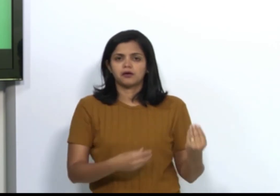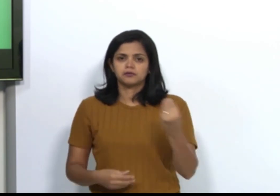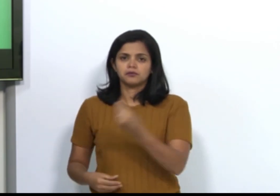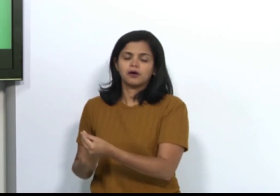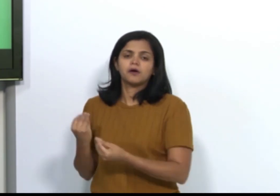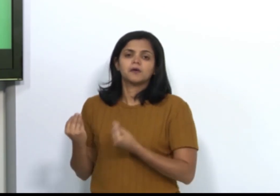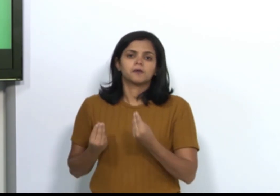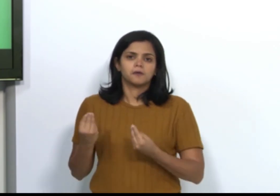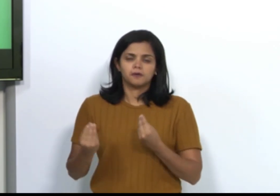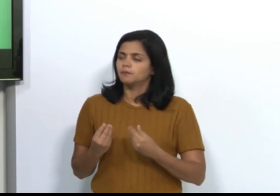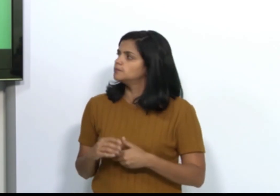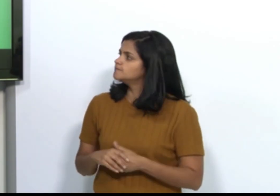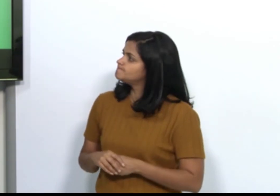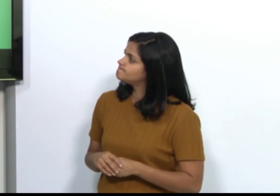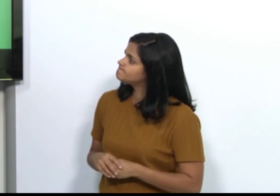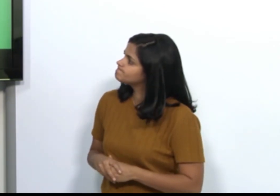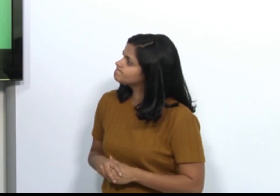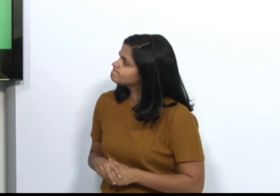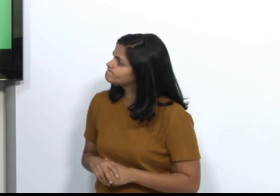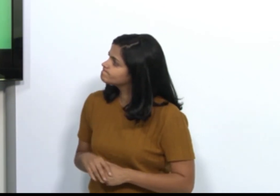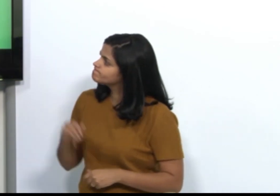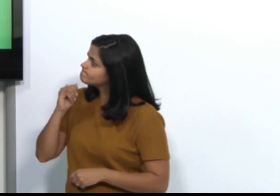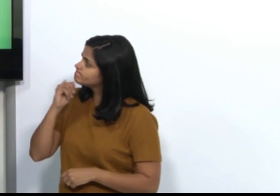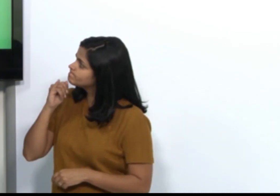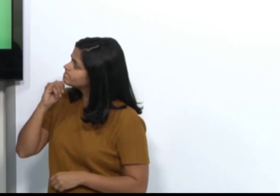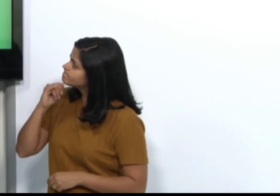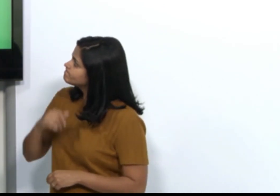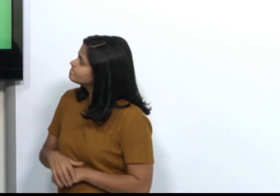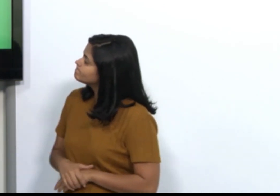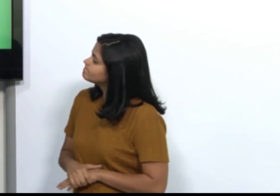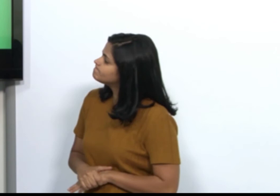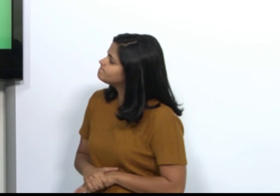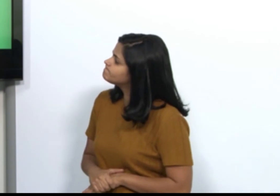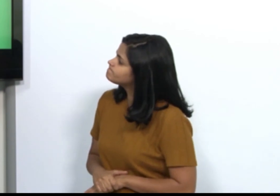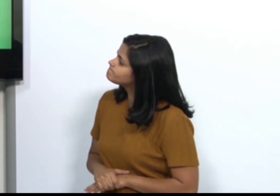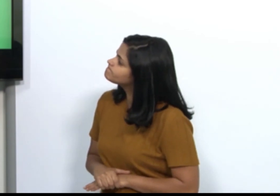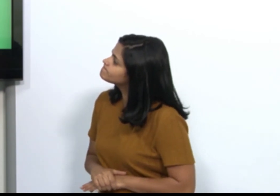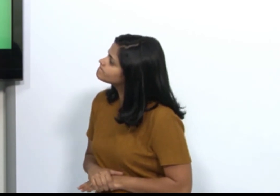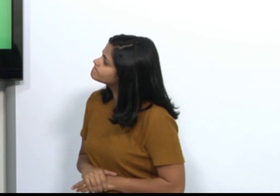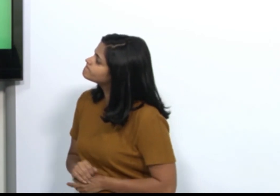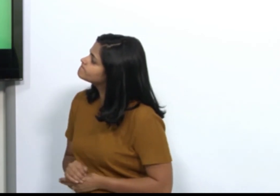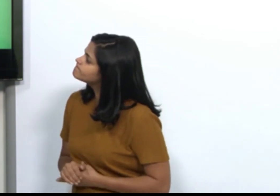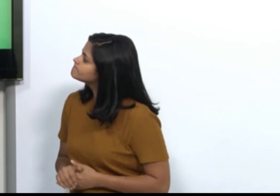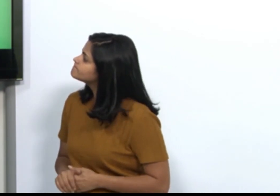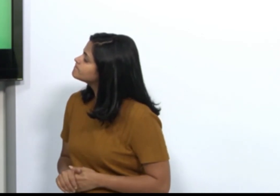Eu dou, ele dá. Veja o exemplo.